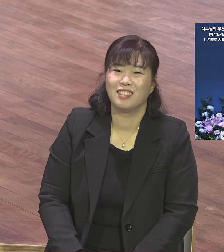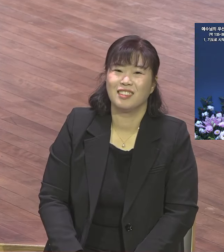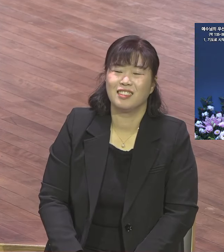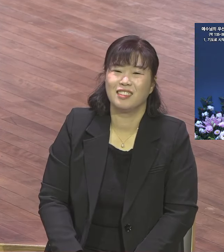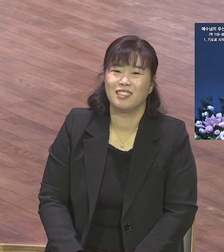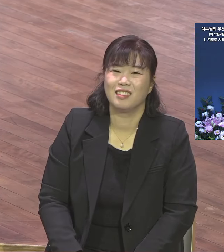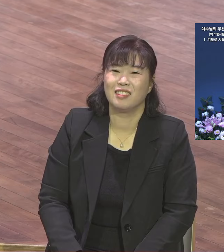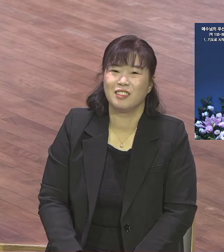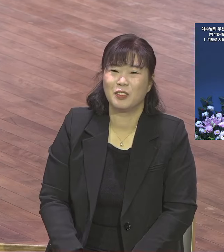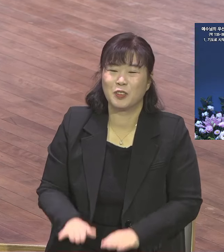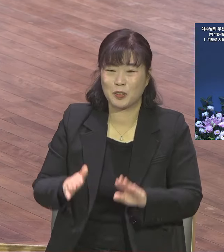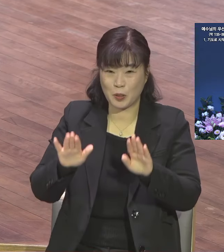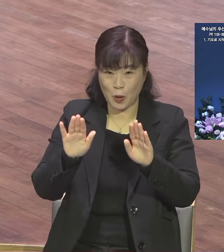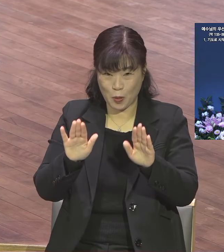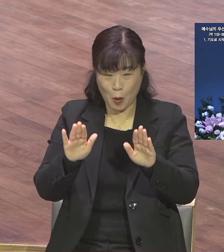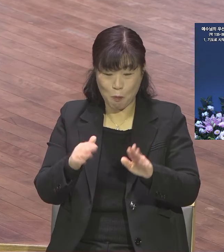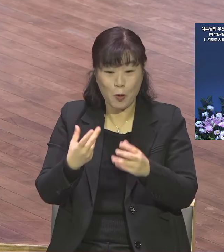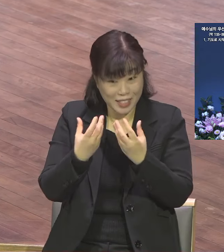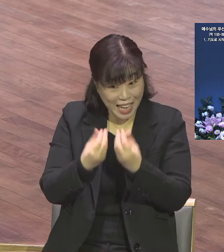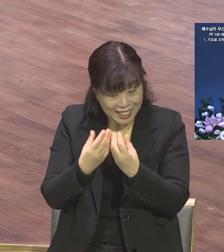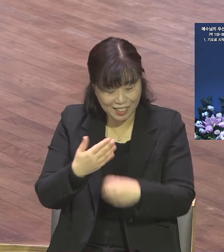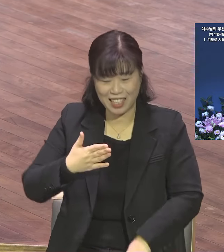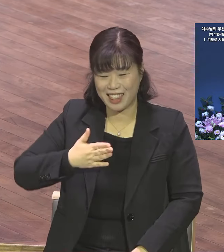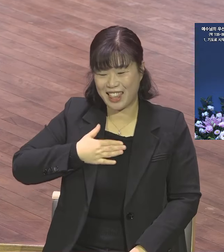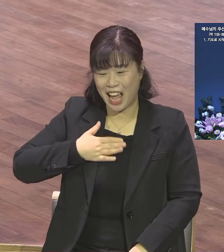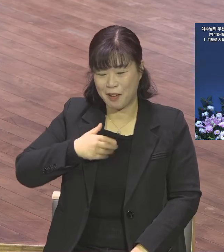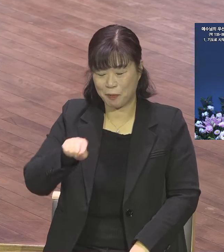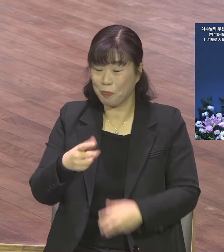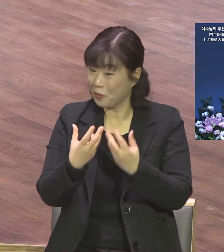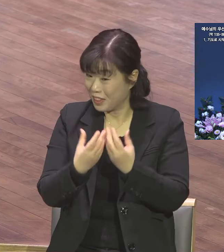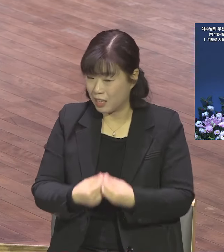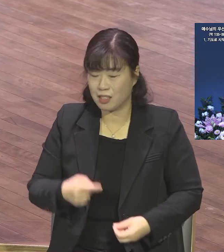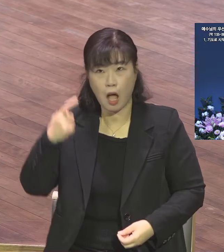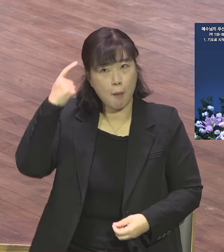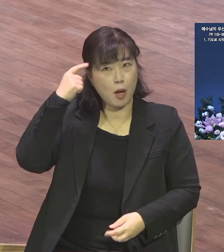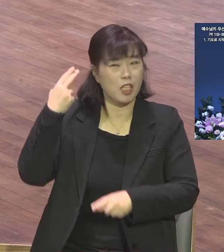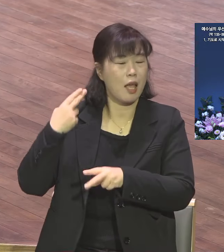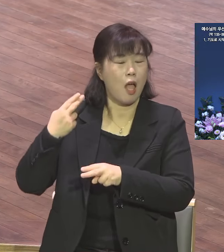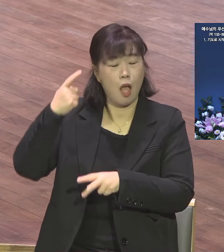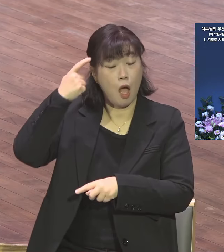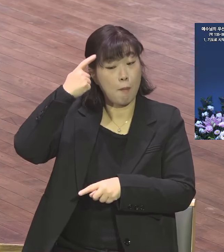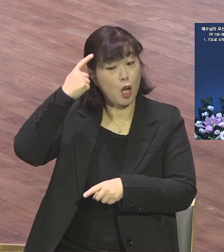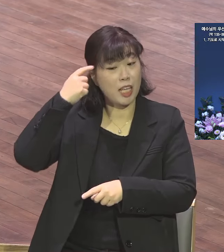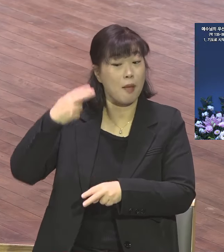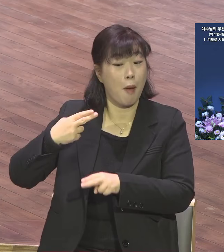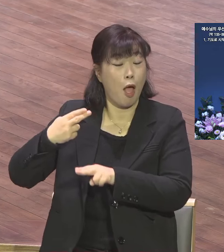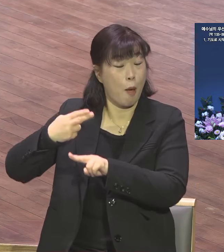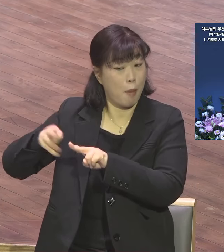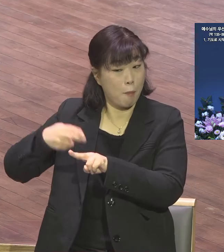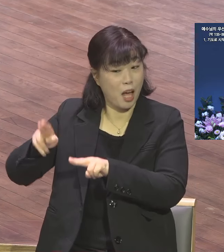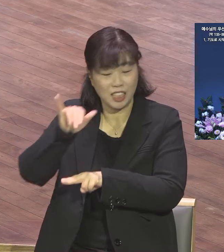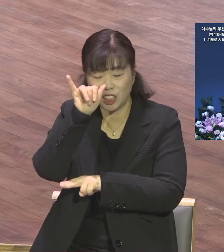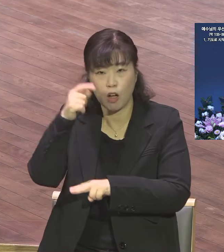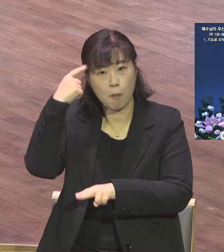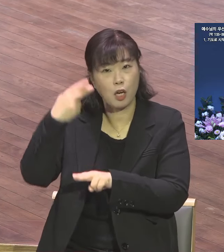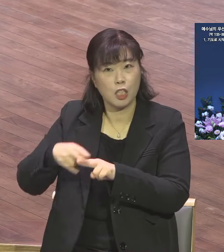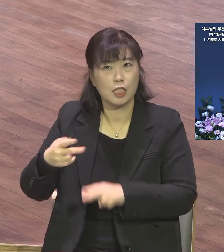머리 깎는 거 오늘도 머리 좀 잘 깎게 해주세요. 염색 여기 잘못 가거나 신경질